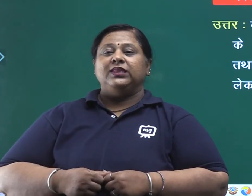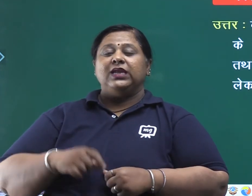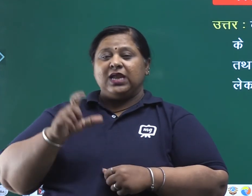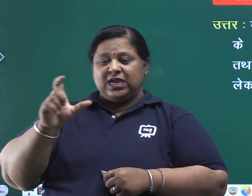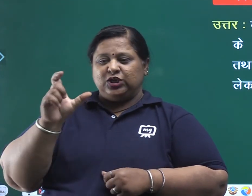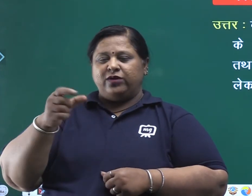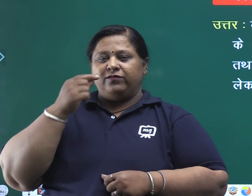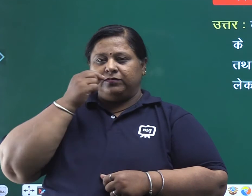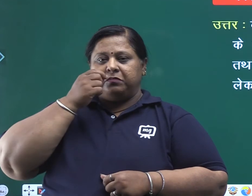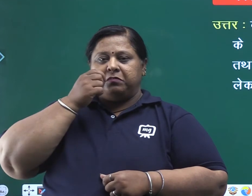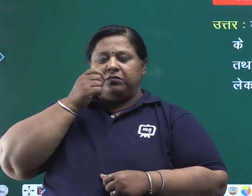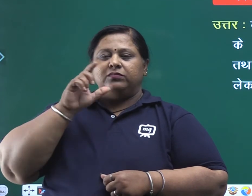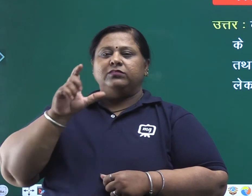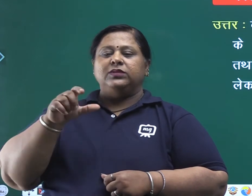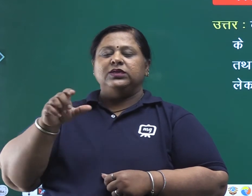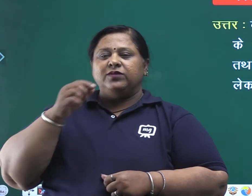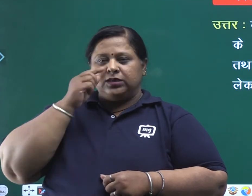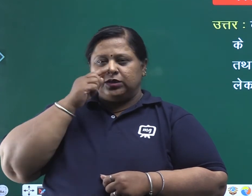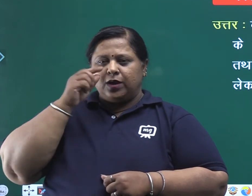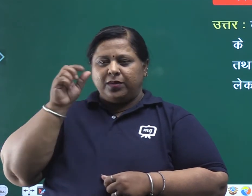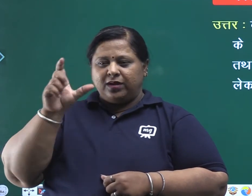केशव व श्यामा